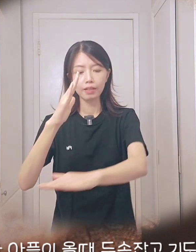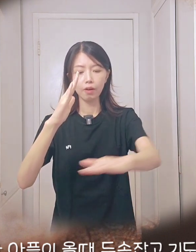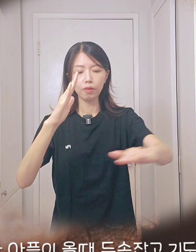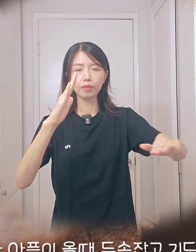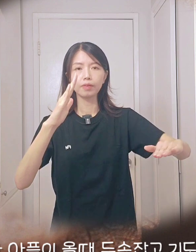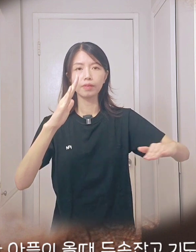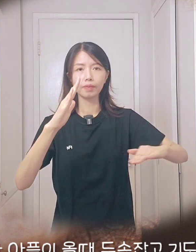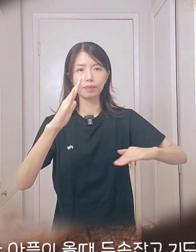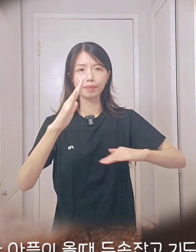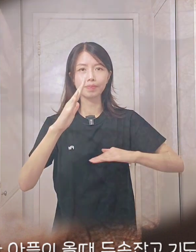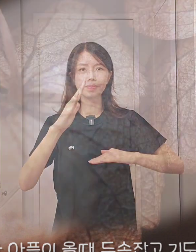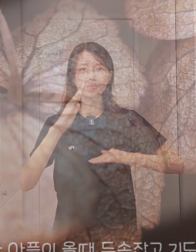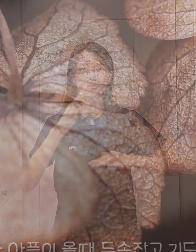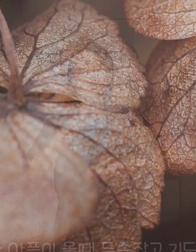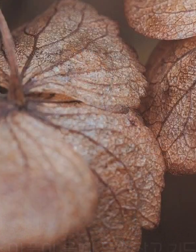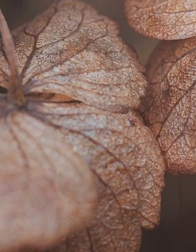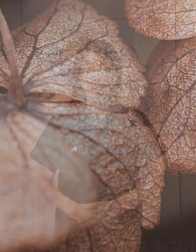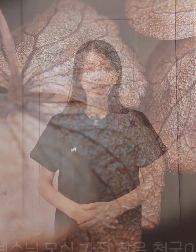가정.